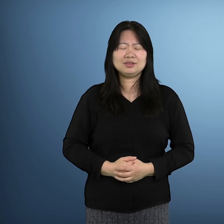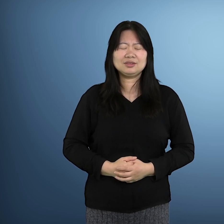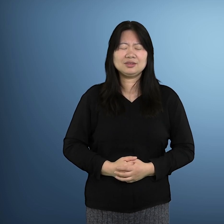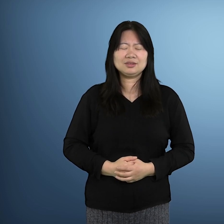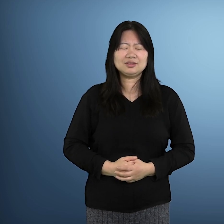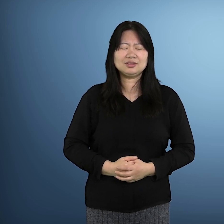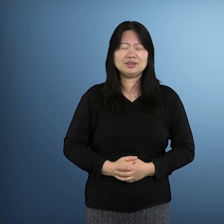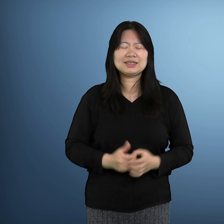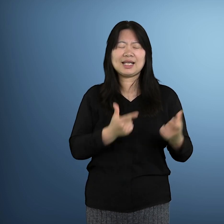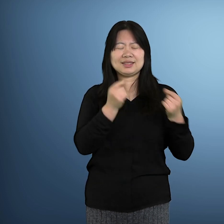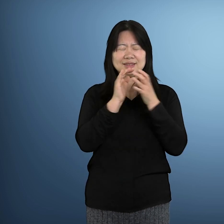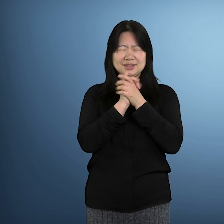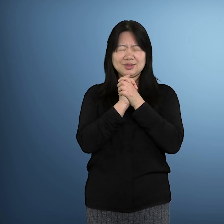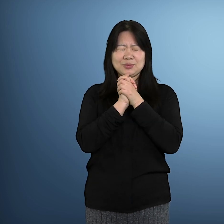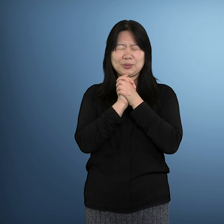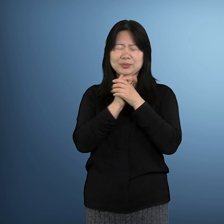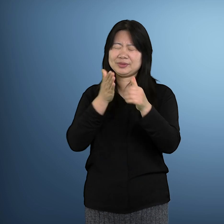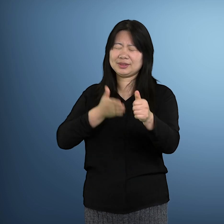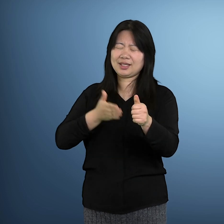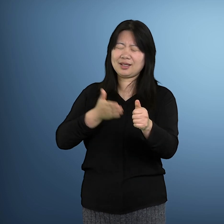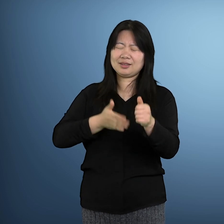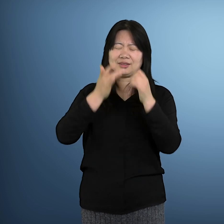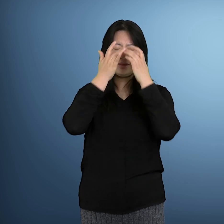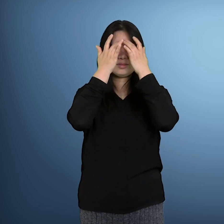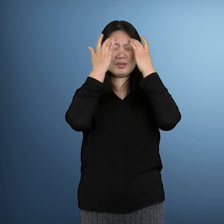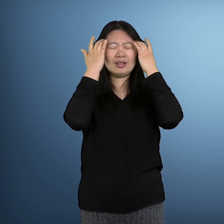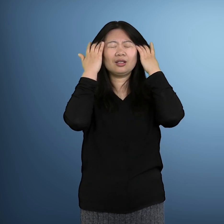우리 서신 채로 한번 기도합시다.